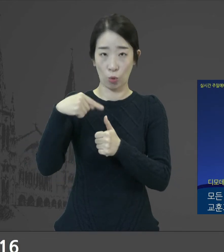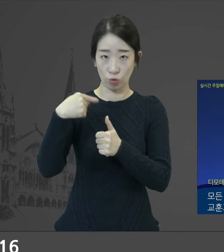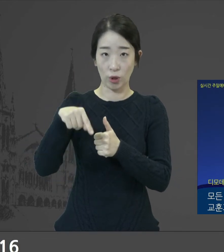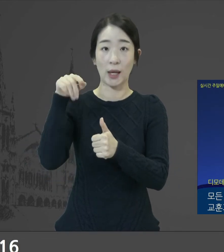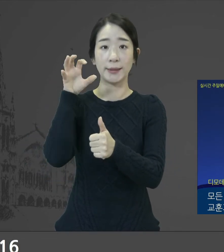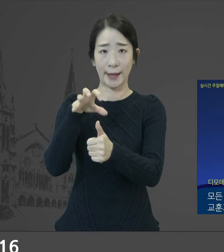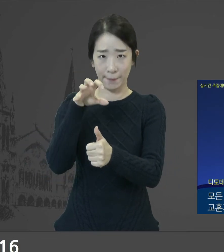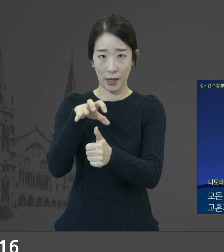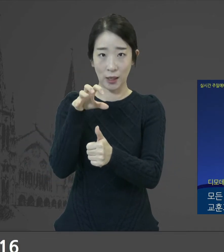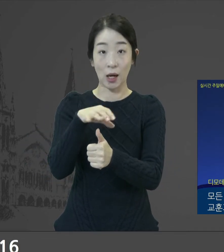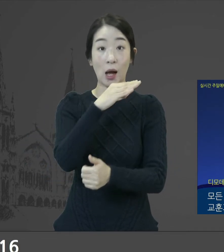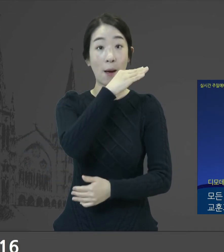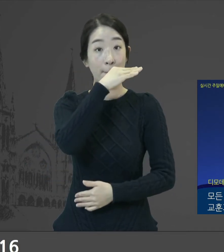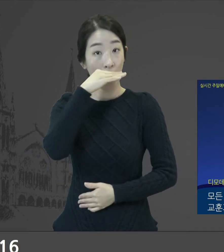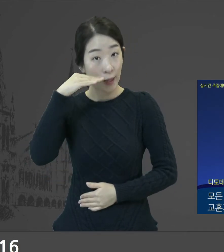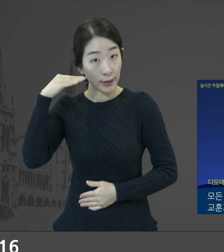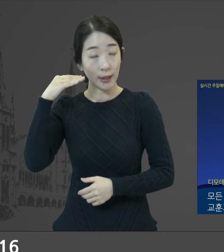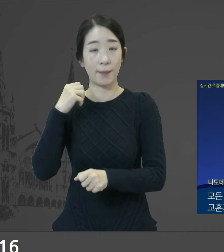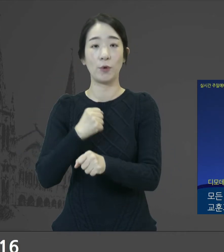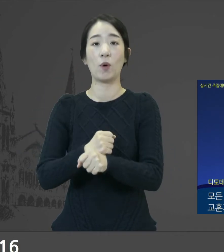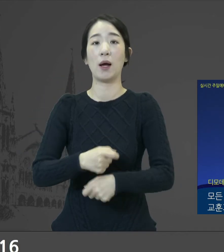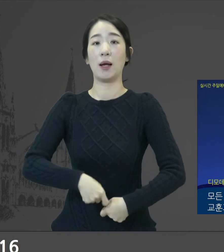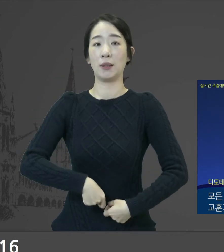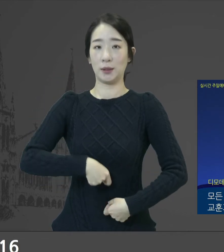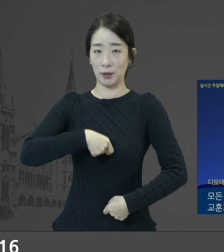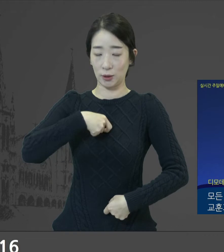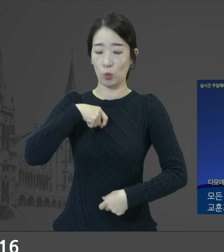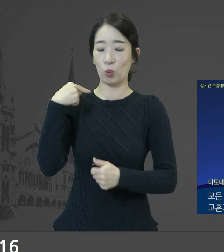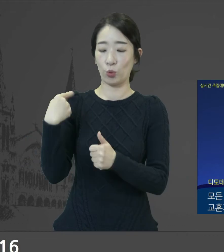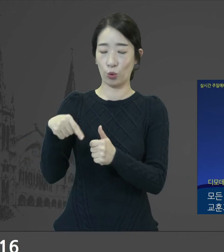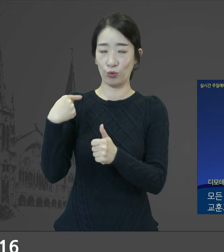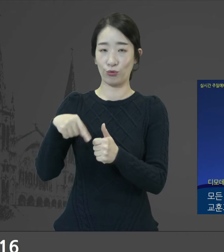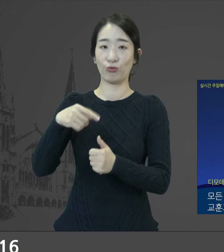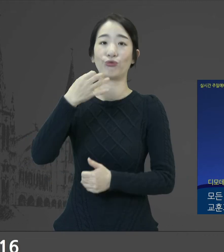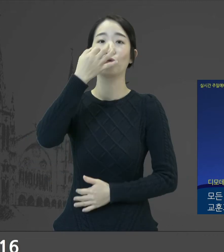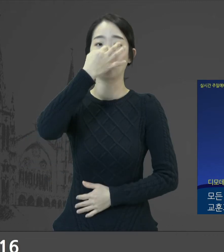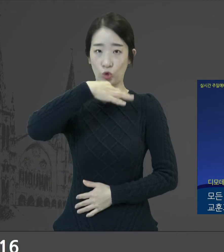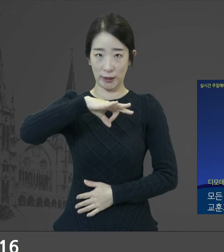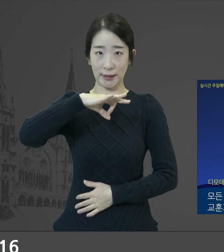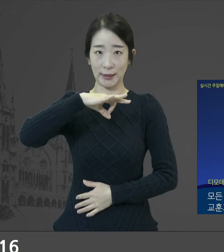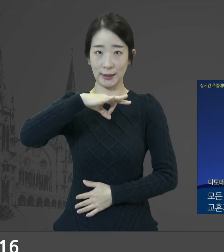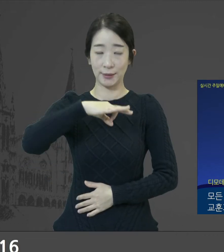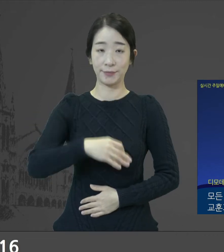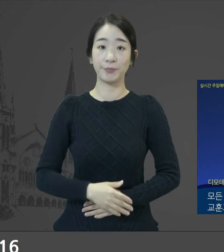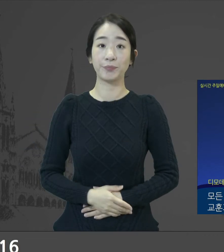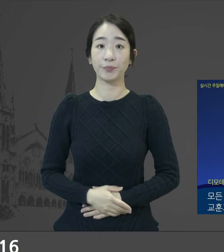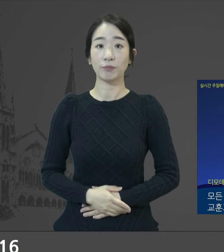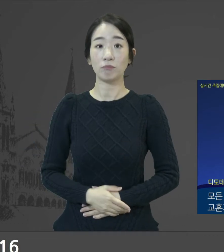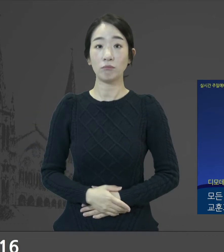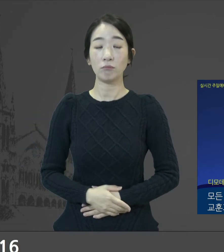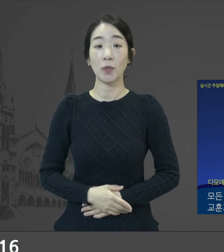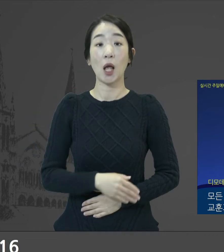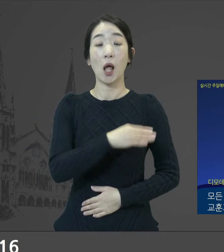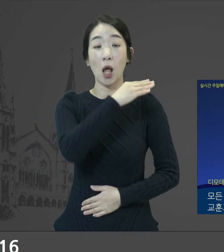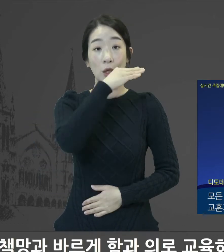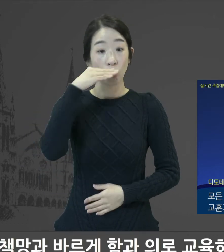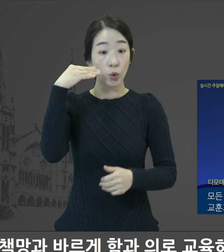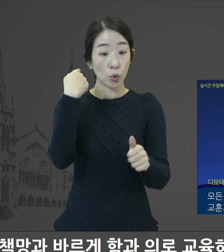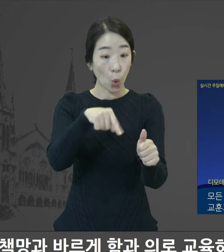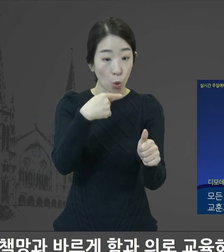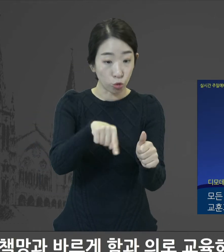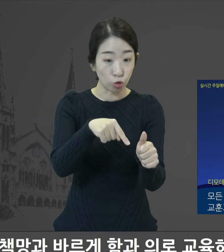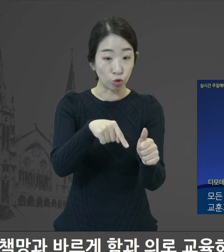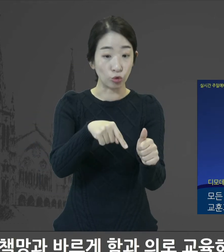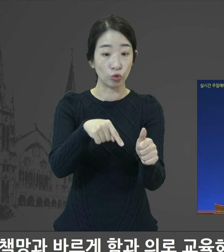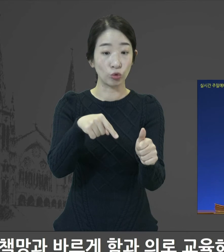책망과 바르게 함과 의로 교육하기에 유익하니. 교훈과 책망 똑같은 말입니다. 노출시키는